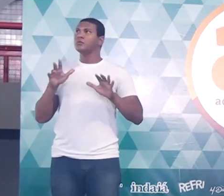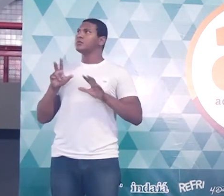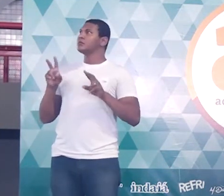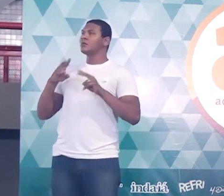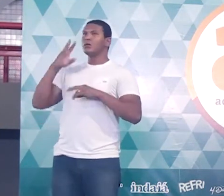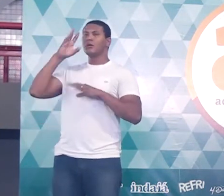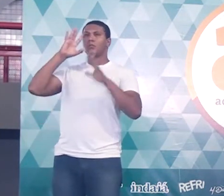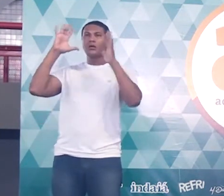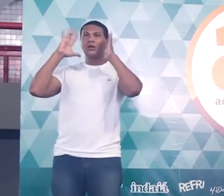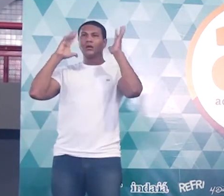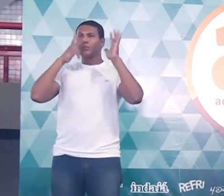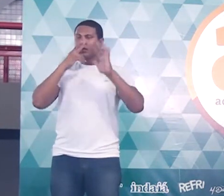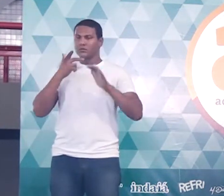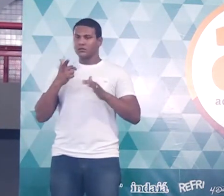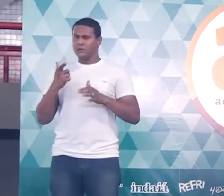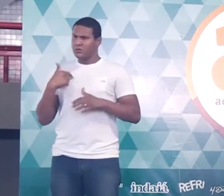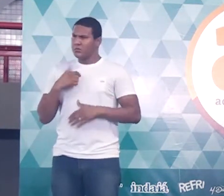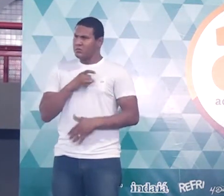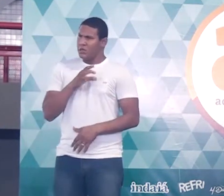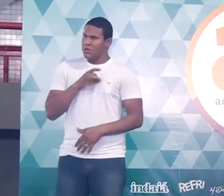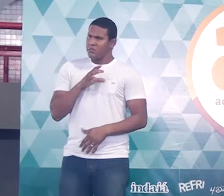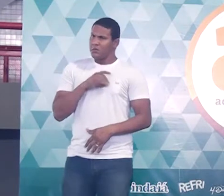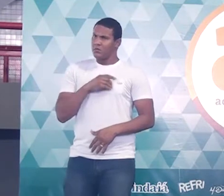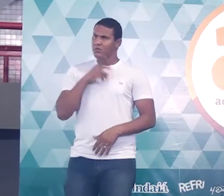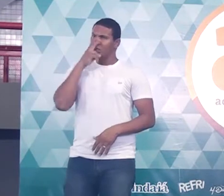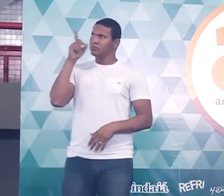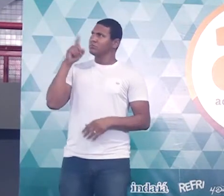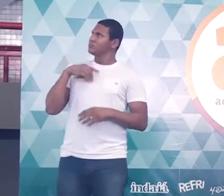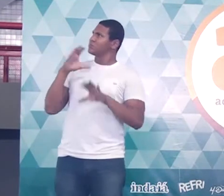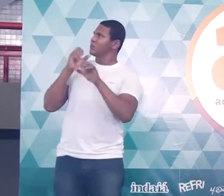porque aí vai que ela tá vendo alguma coisa. Pai, olha, tem uns bichos voando